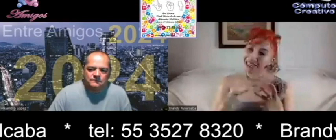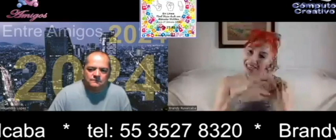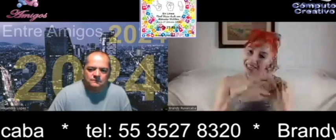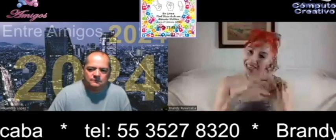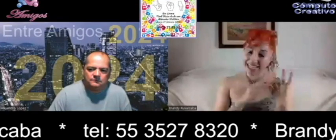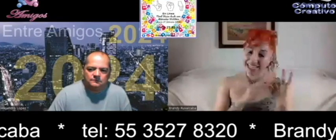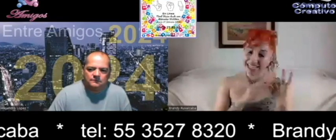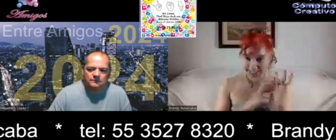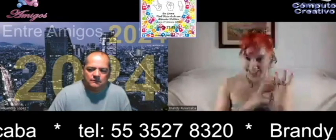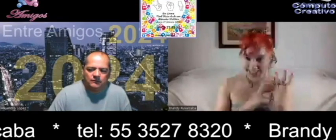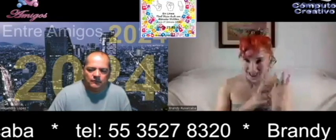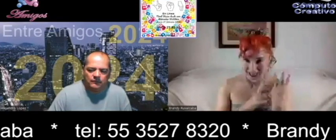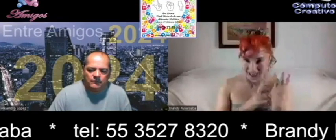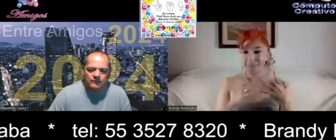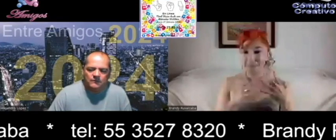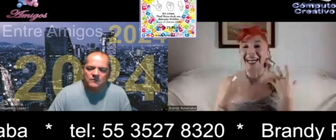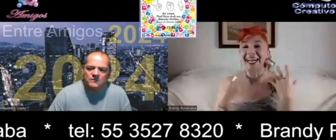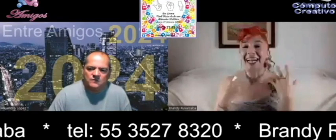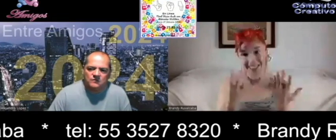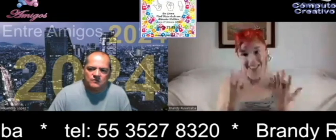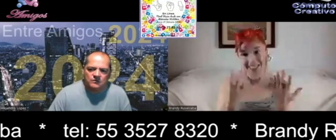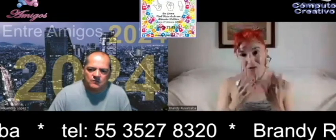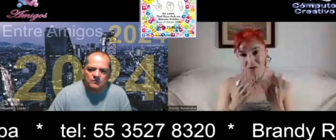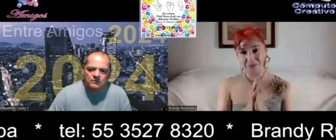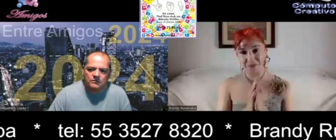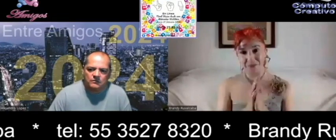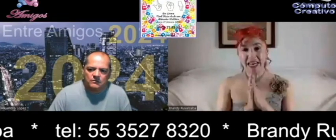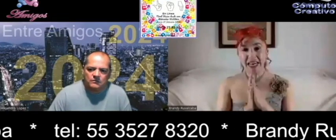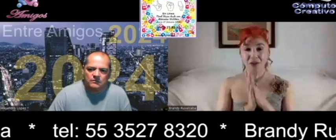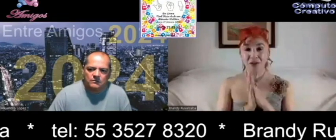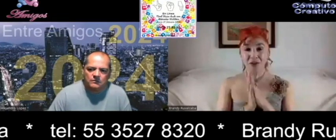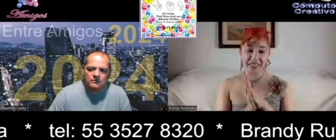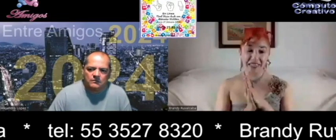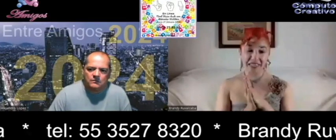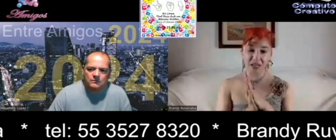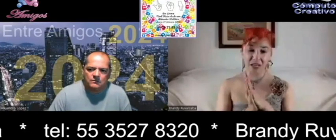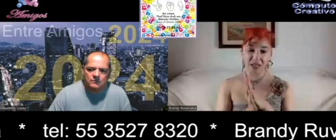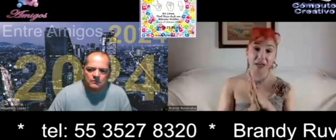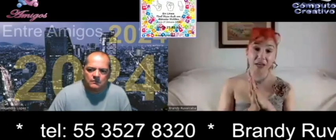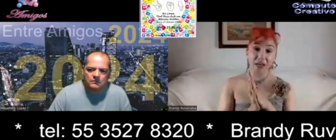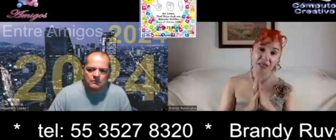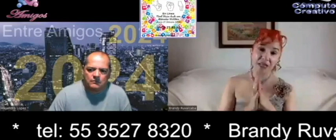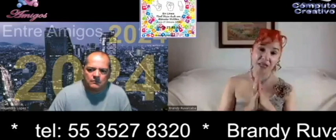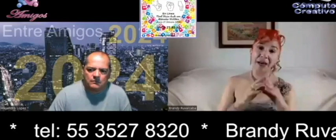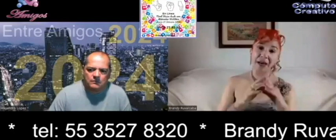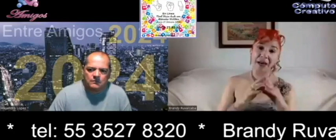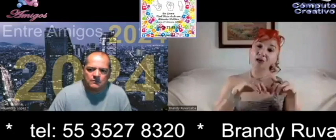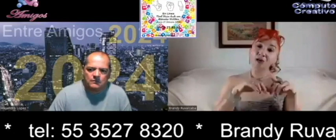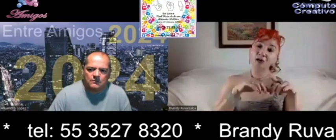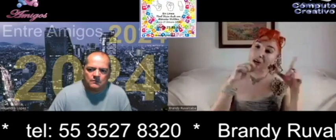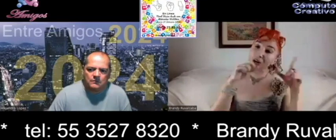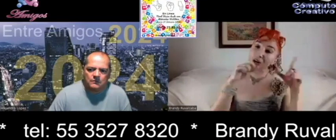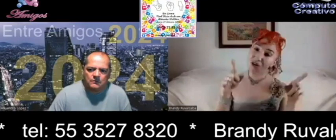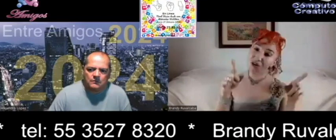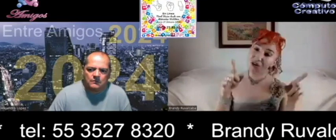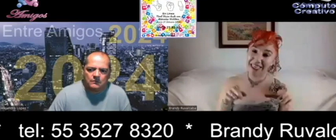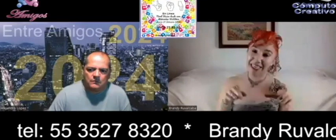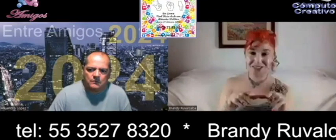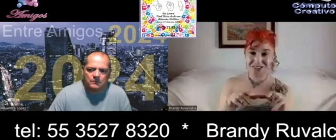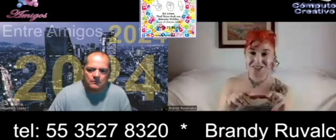de señas internacional, ¿para qué se usa? La lengua de señas internacional se usa para los